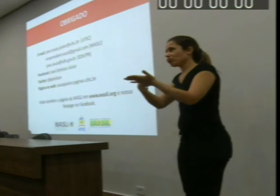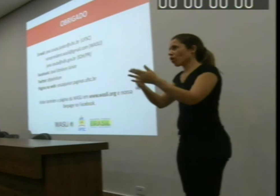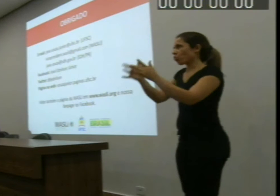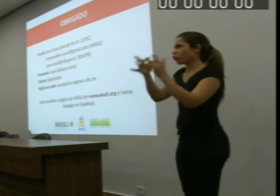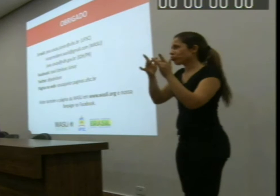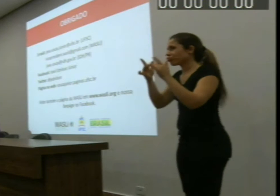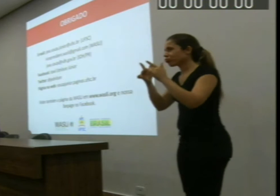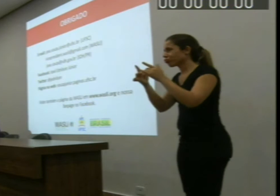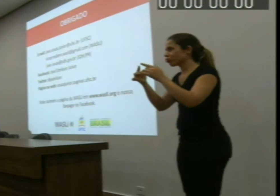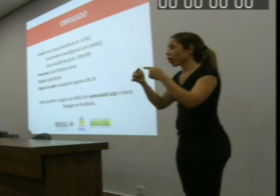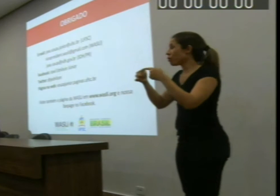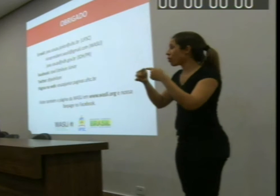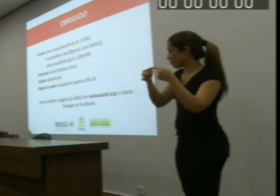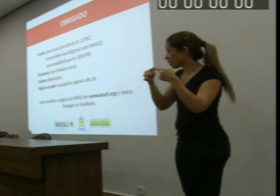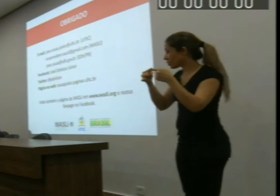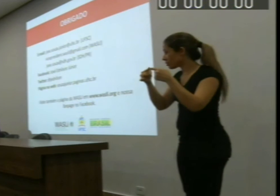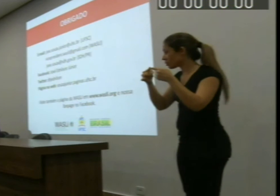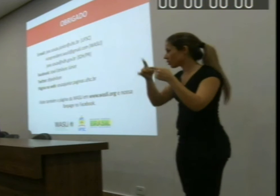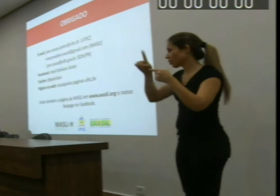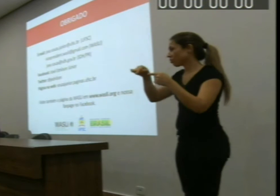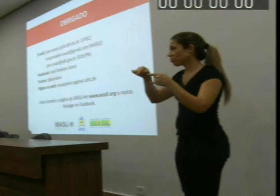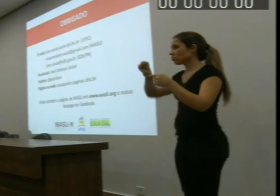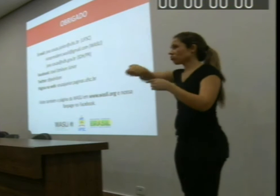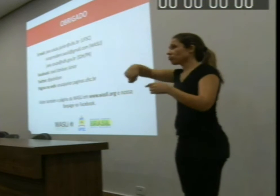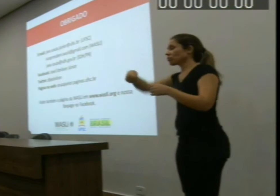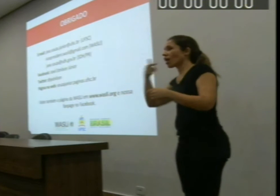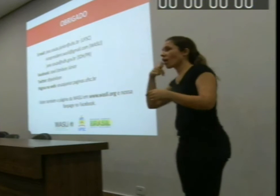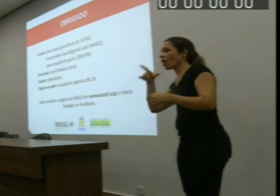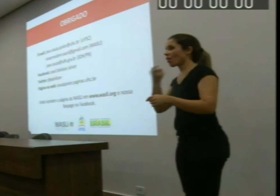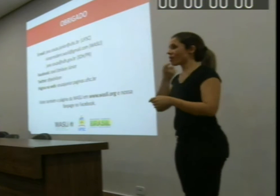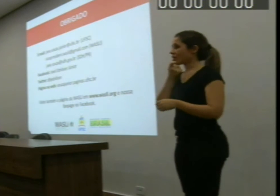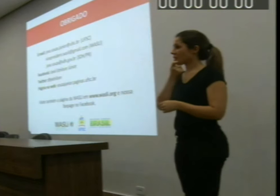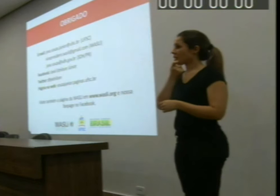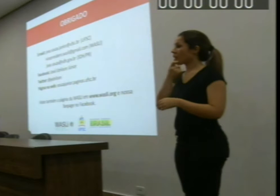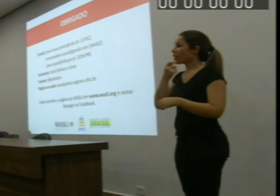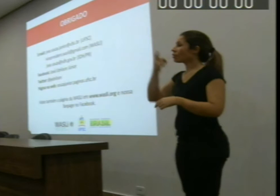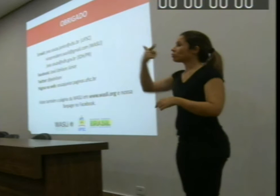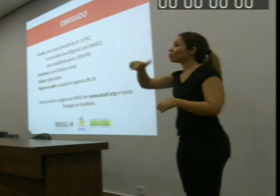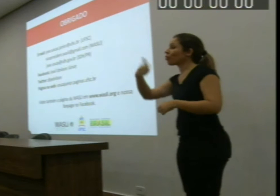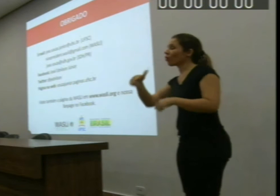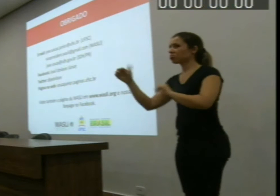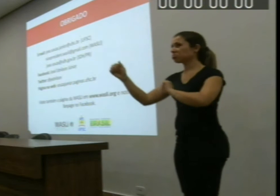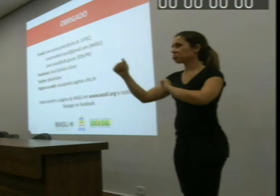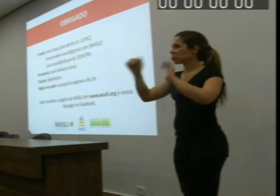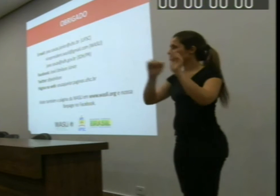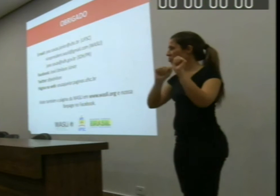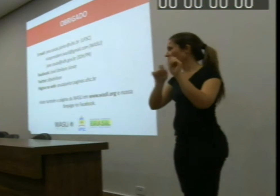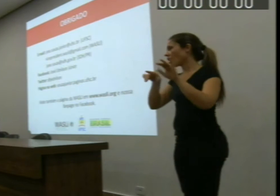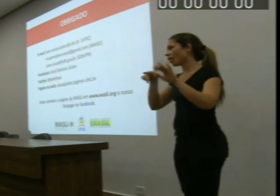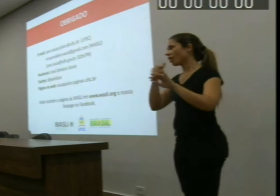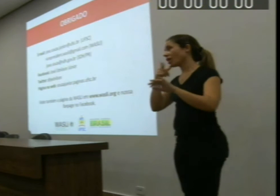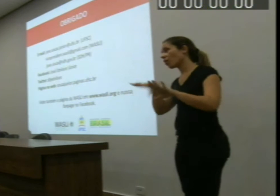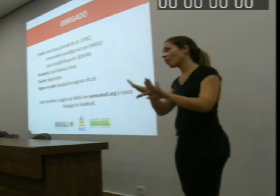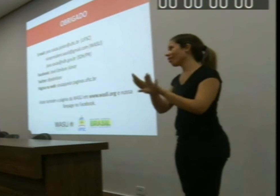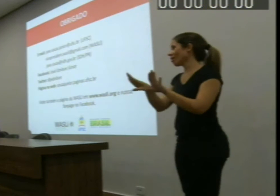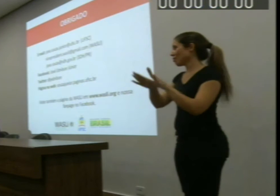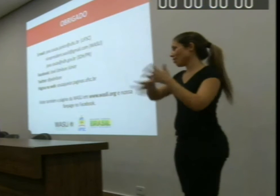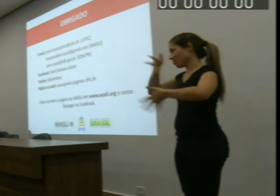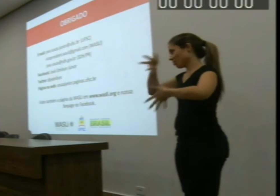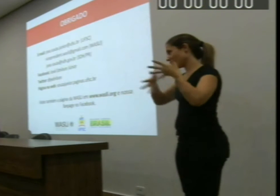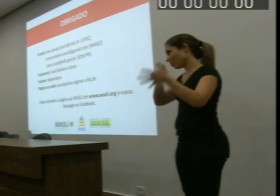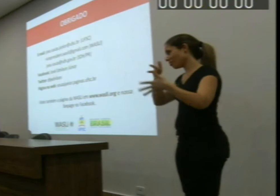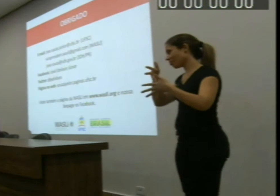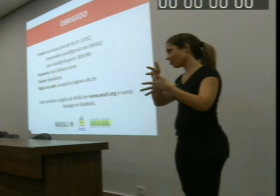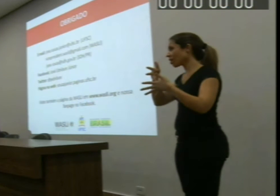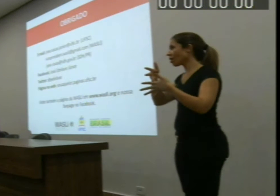sinais majoritariamente da língua de sinais americana mas de outras línguas de sinais também então uma mistura de sinais de diferentes